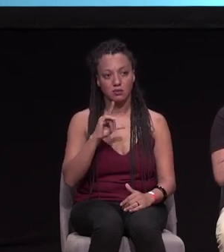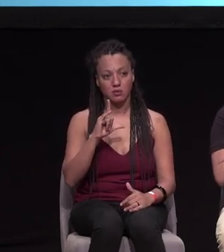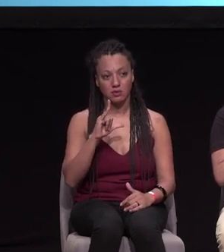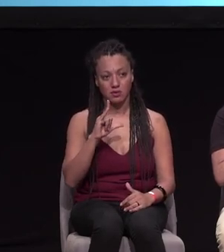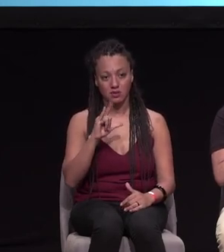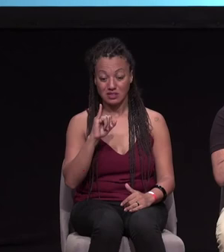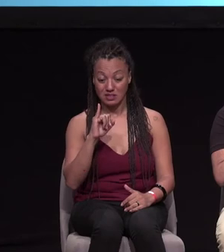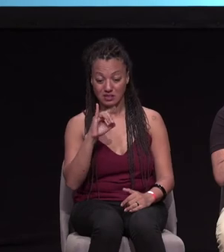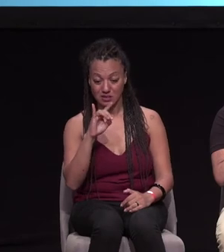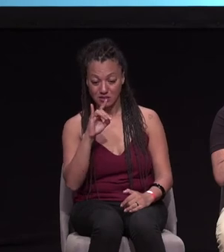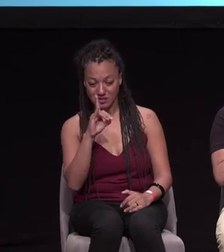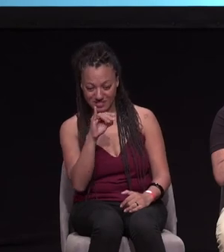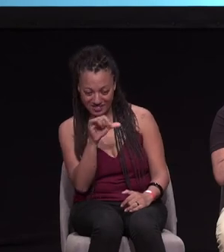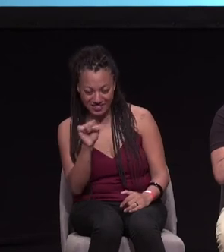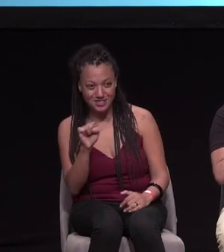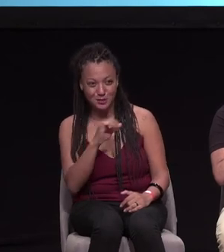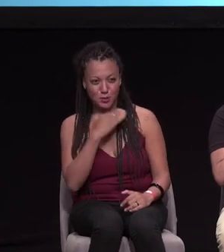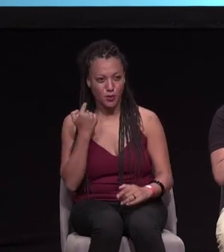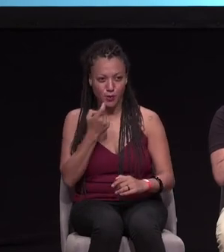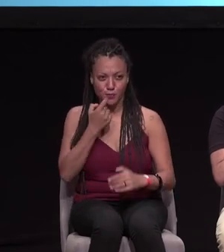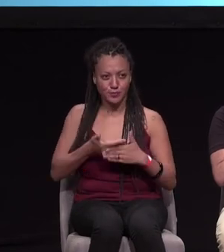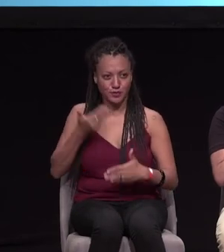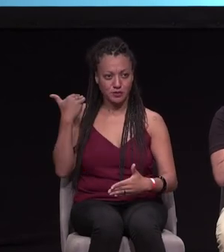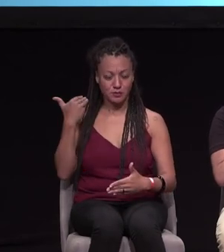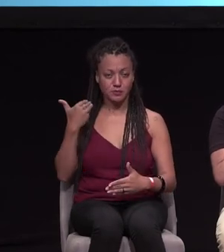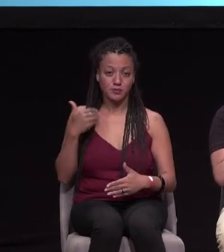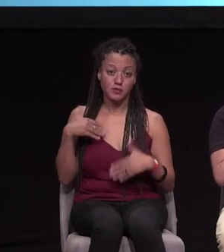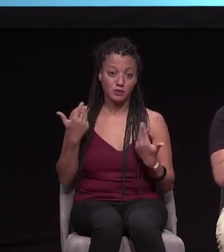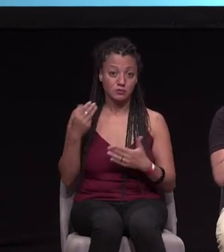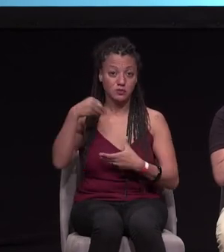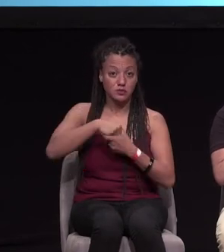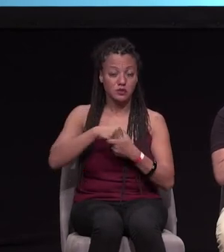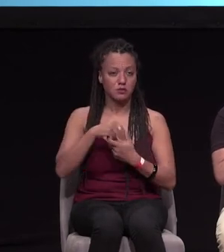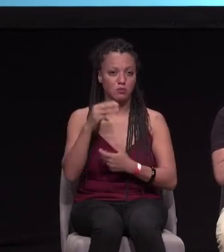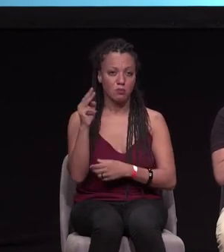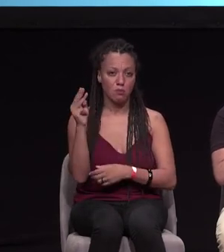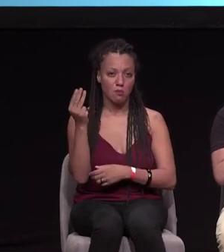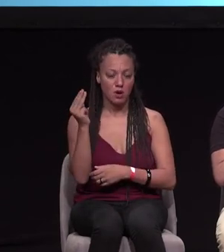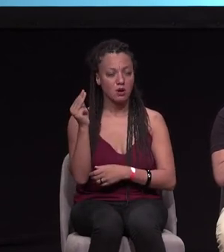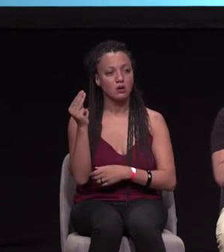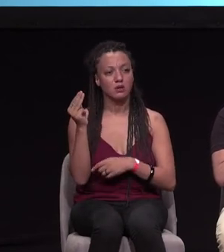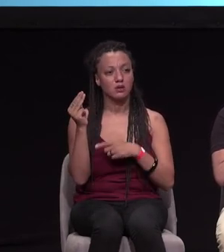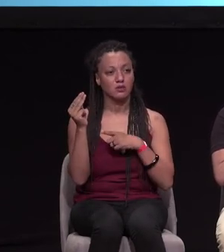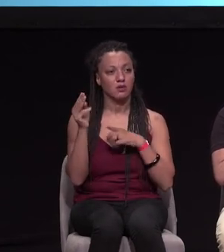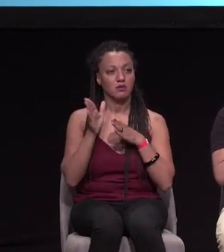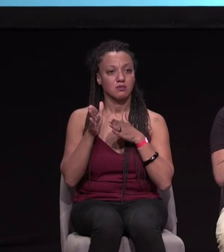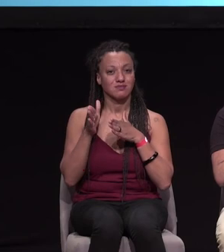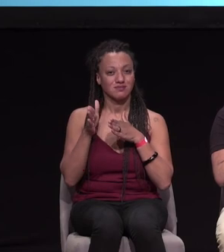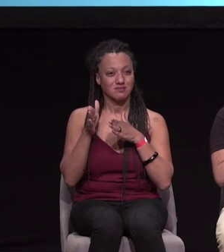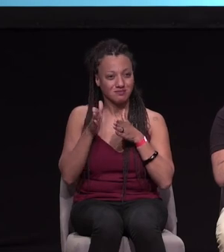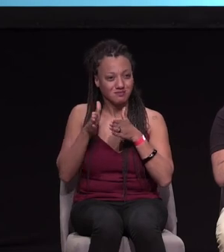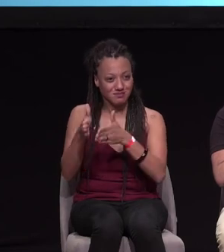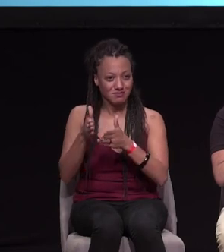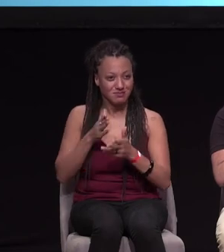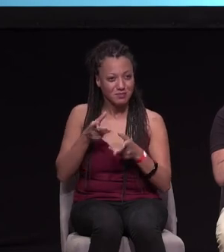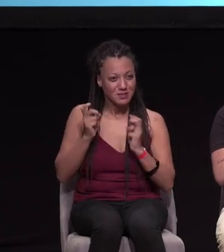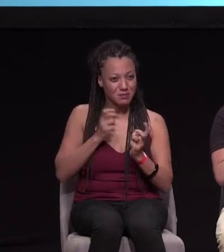é acaba então dentro do maranhão fixa essa esse segmento né